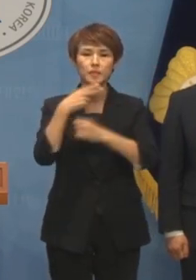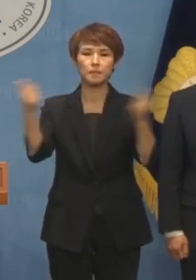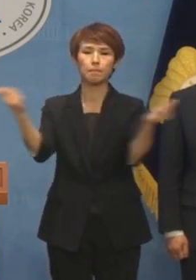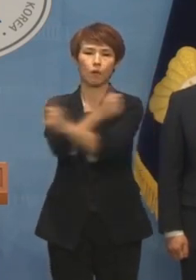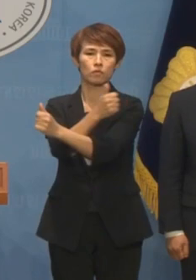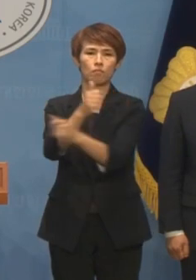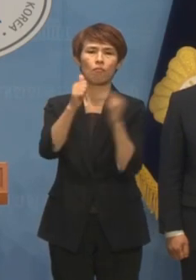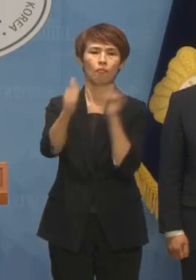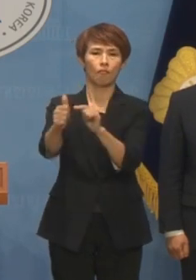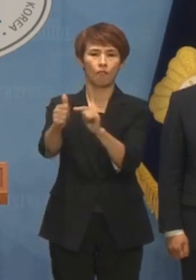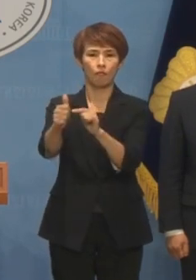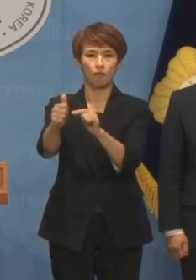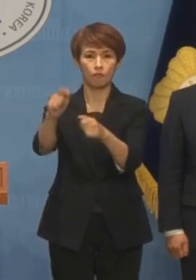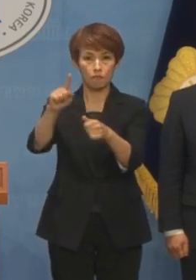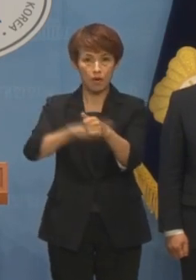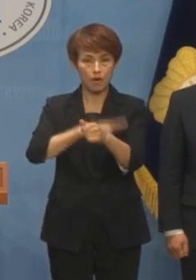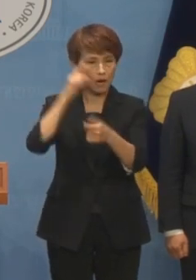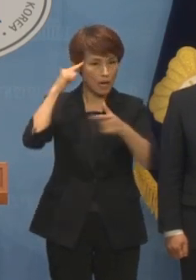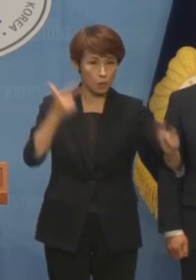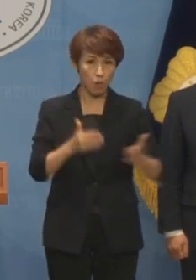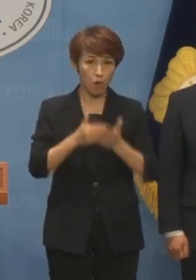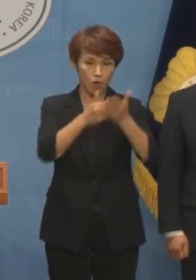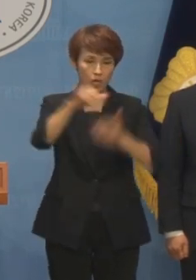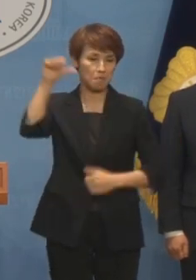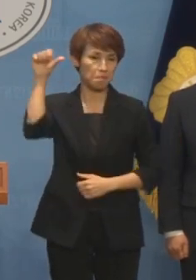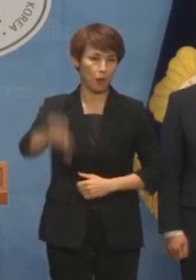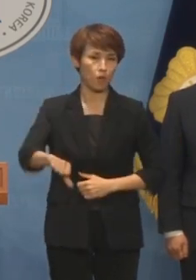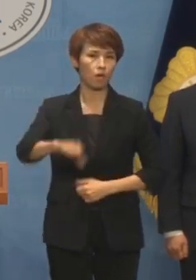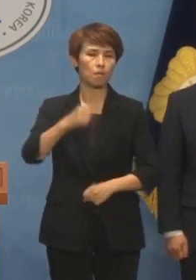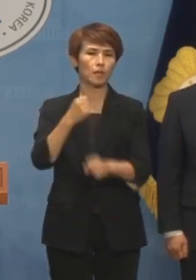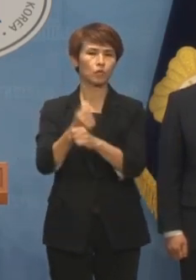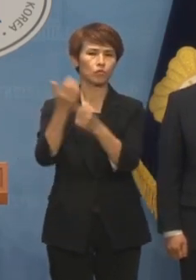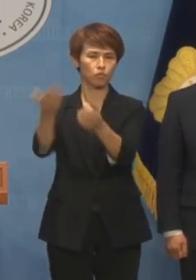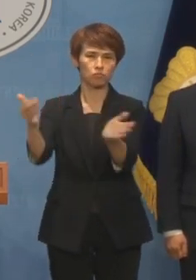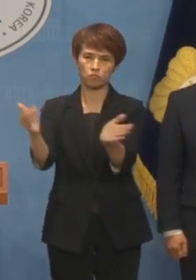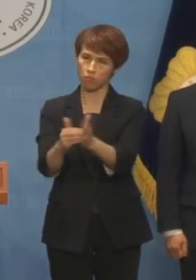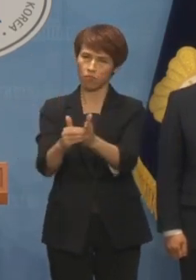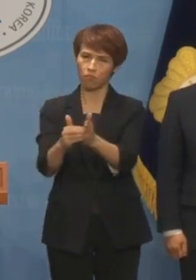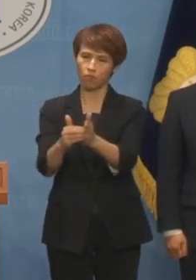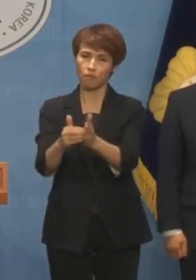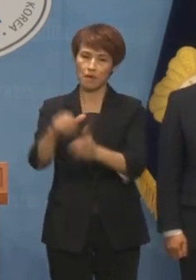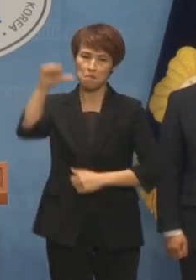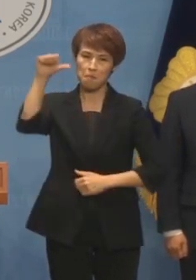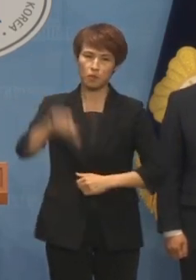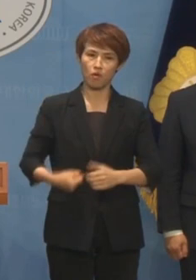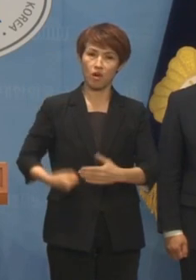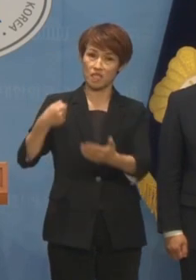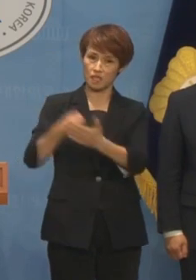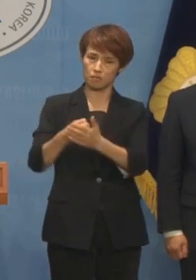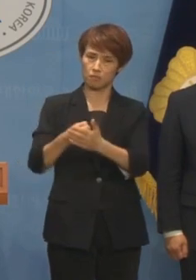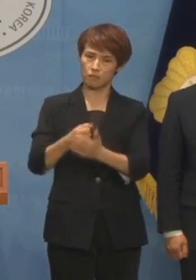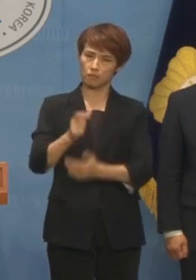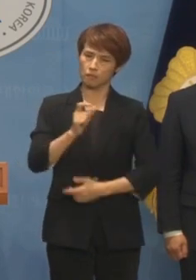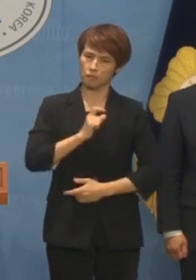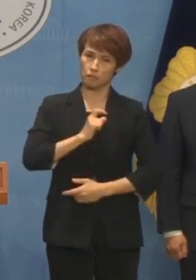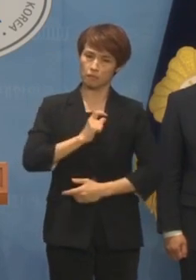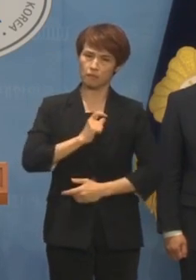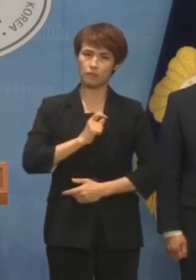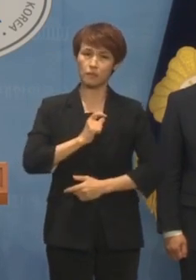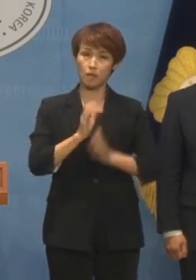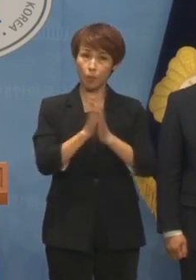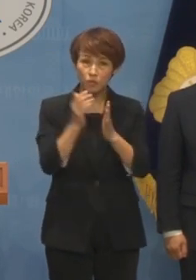교체해 결국 항소심에서 패소하도록 했다는 이른바 패소할 결심 의혹의